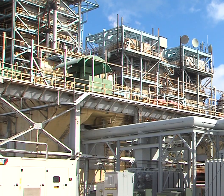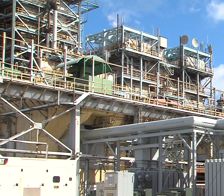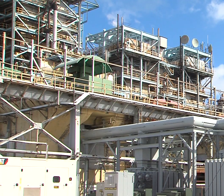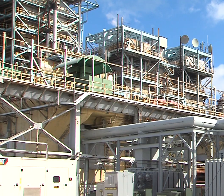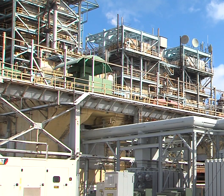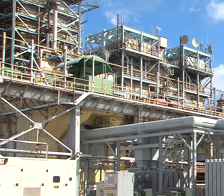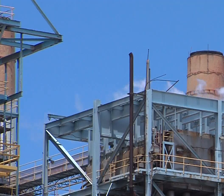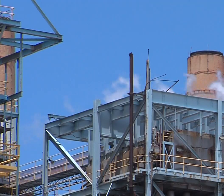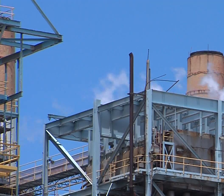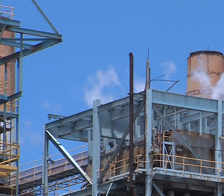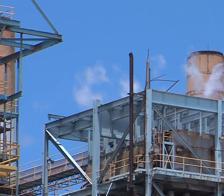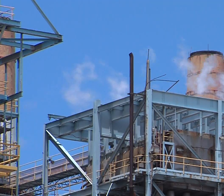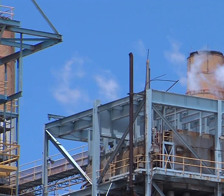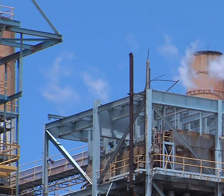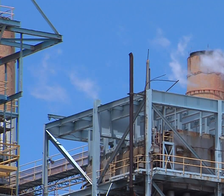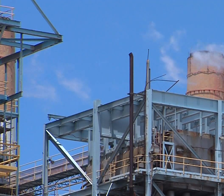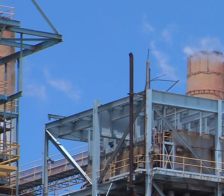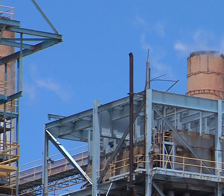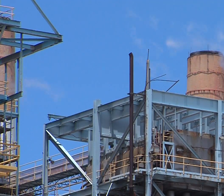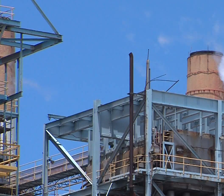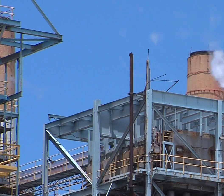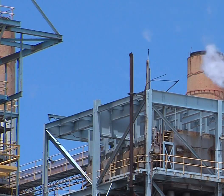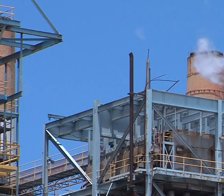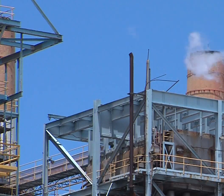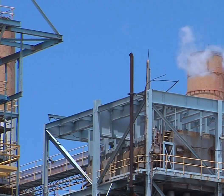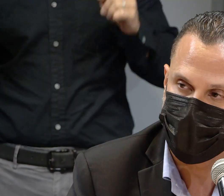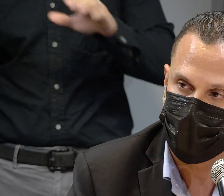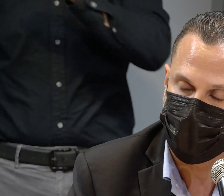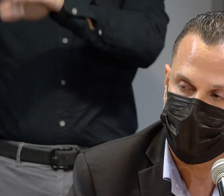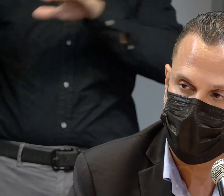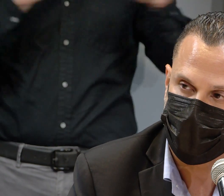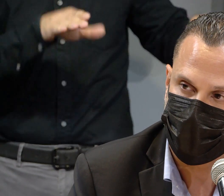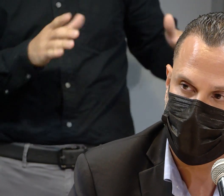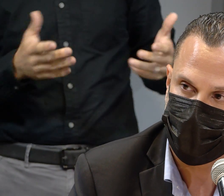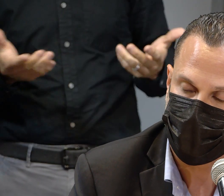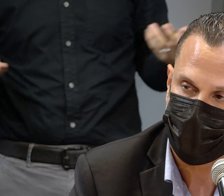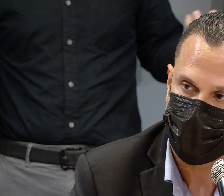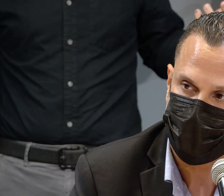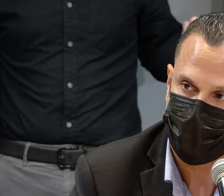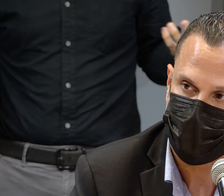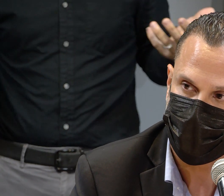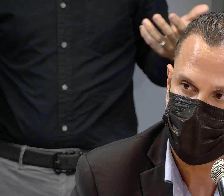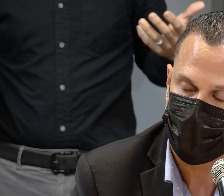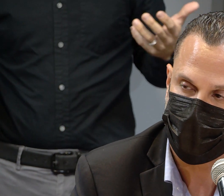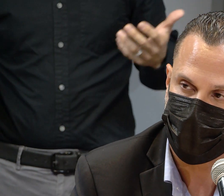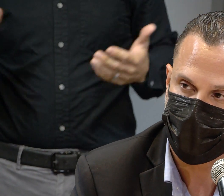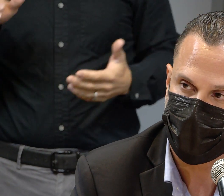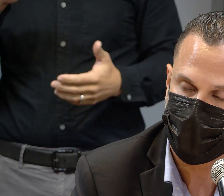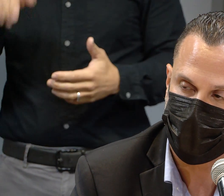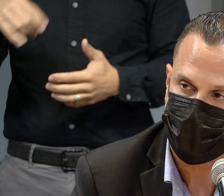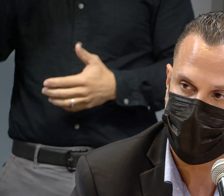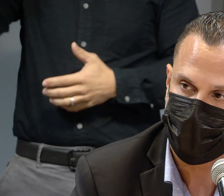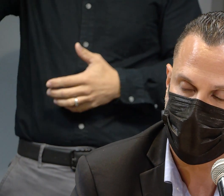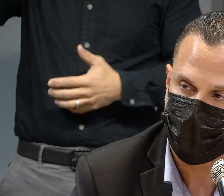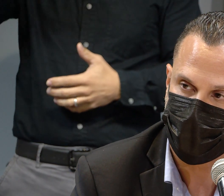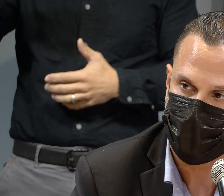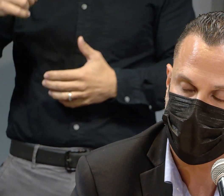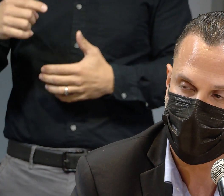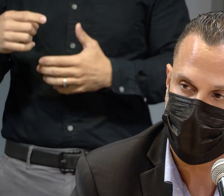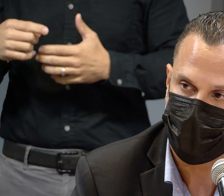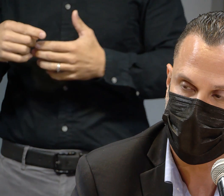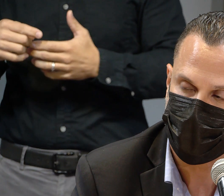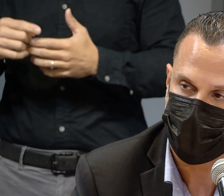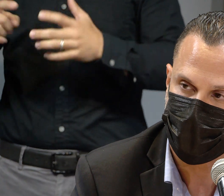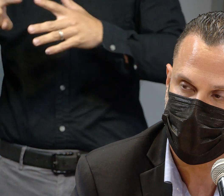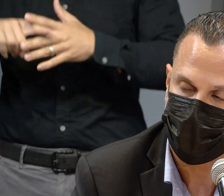totalidad funcional de la energía eléctrica del país y esto está provocando o el camino para provocar un movimiento para